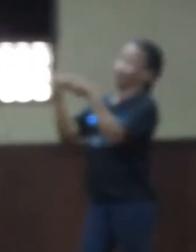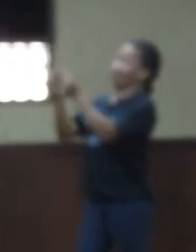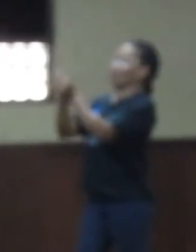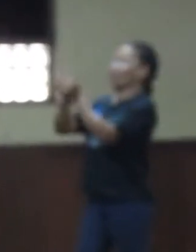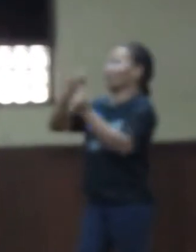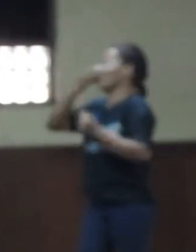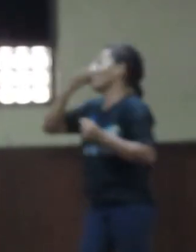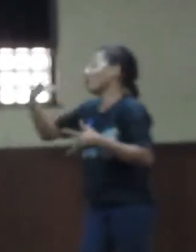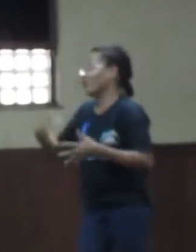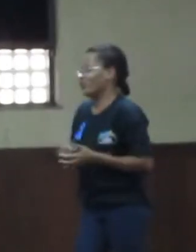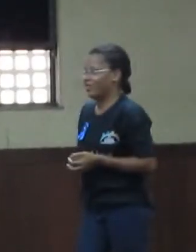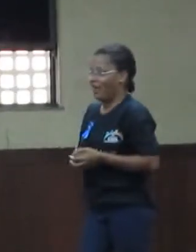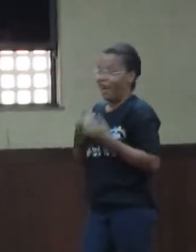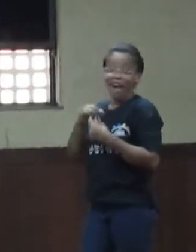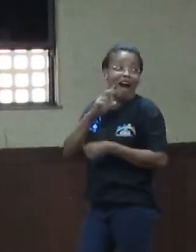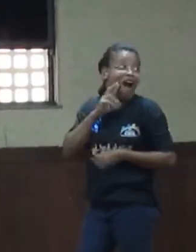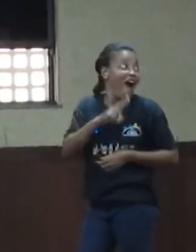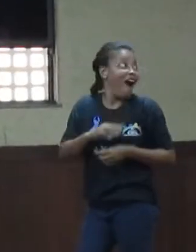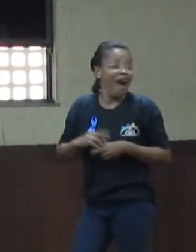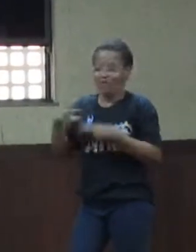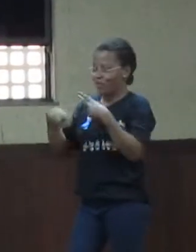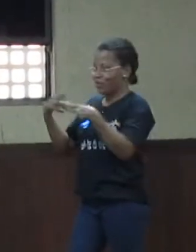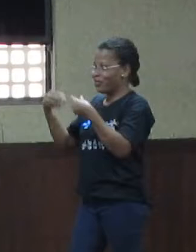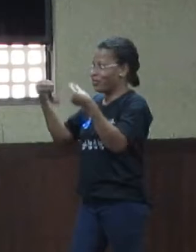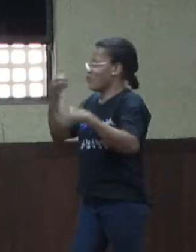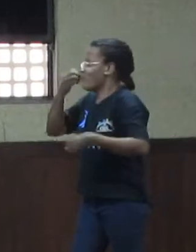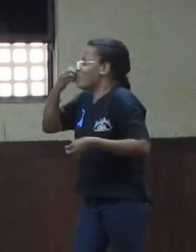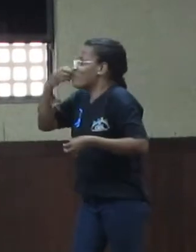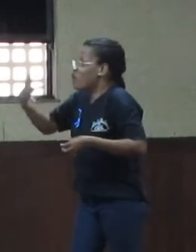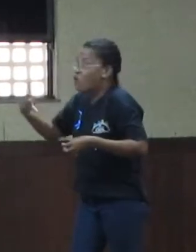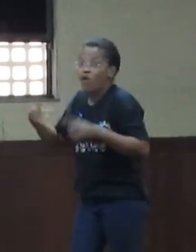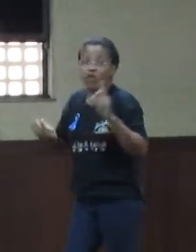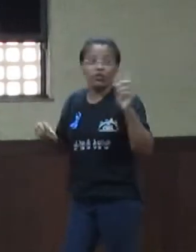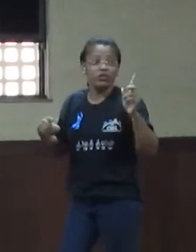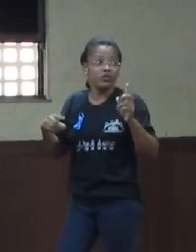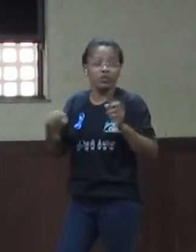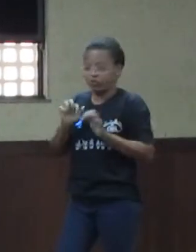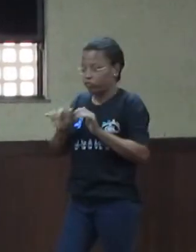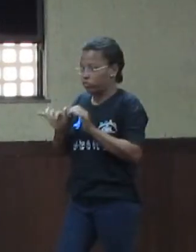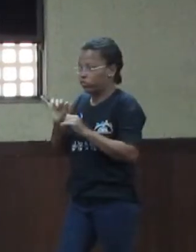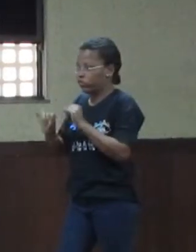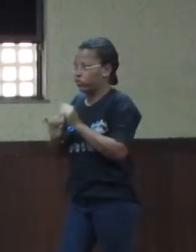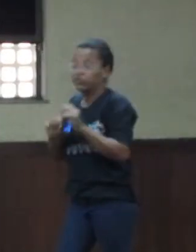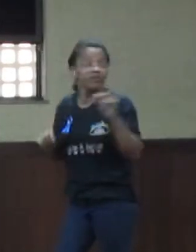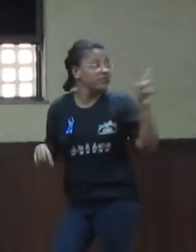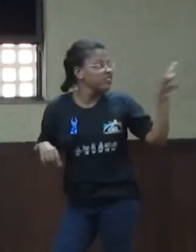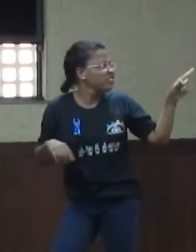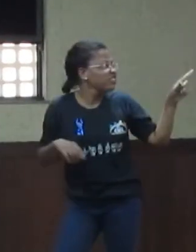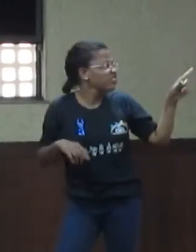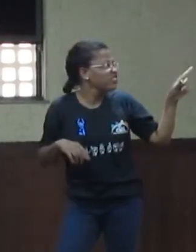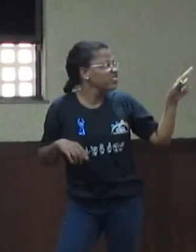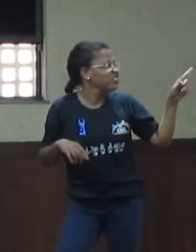Aqui uma novidade boa. Gente, ó, acesse Comune Libras. Curta